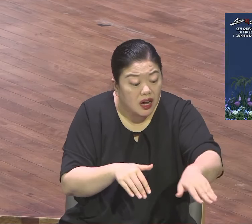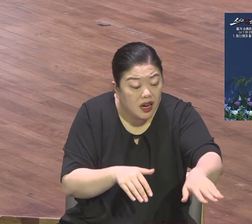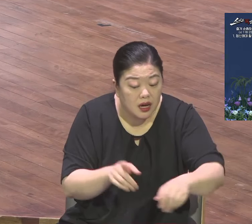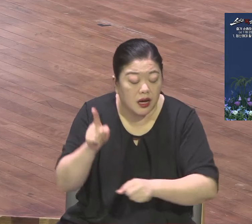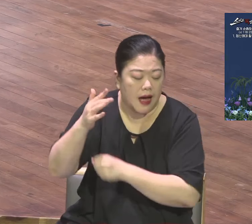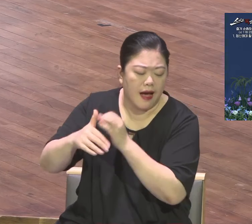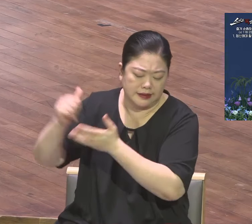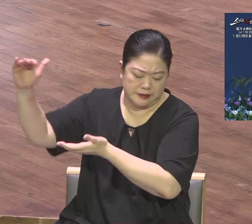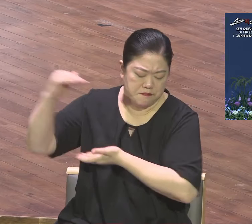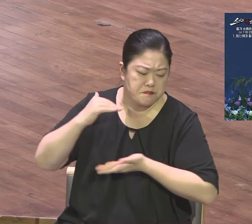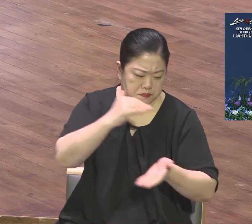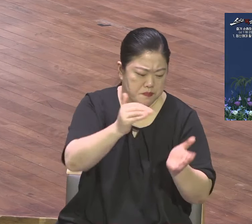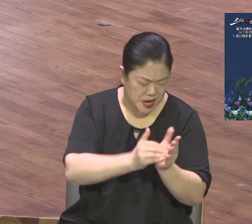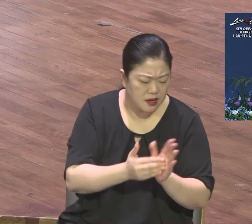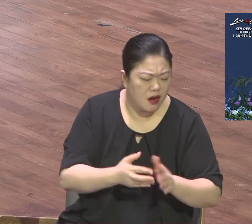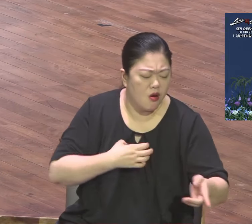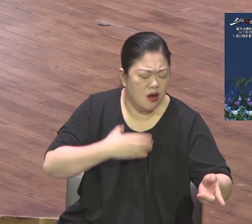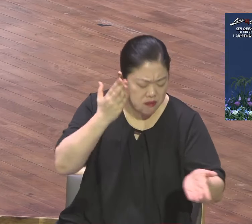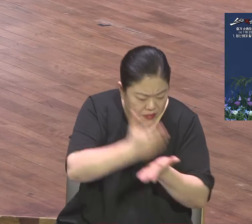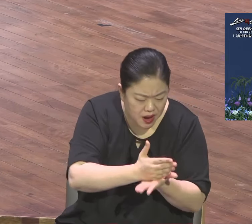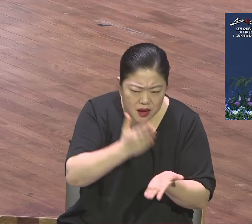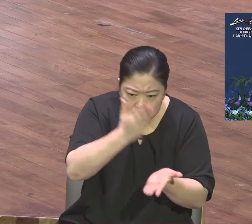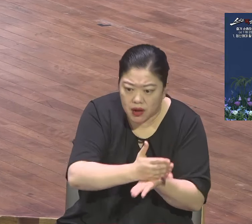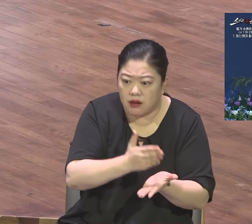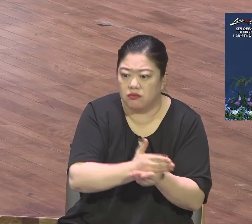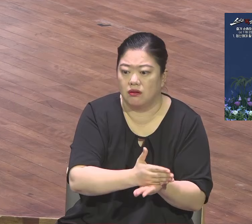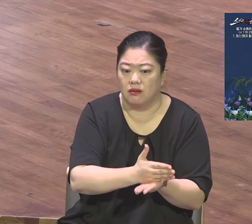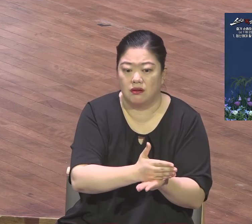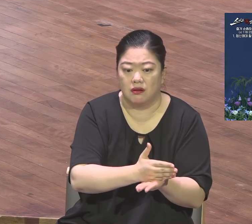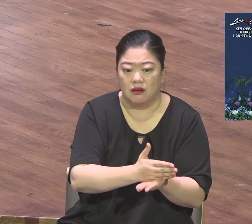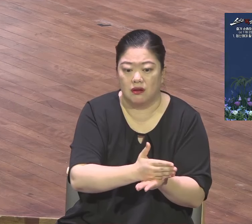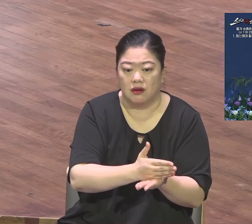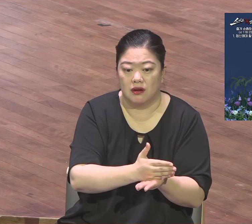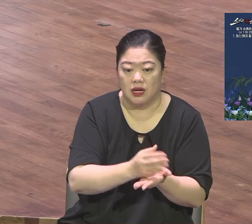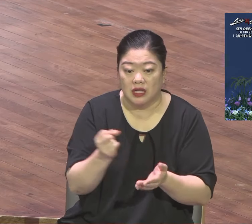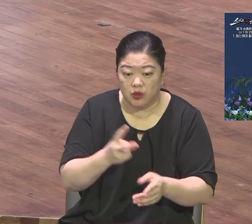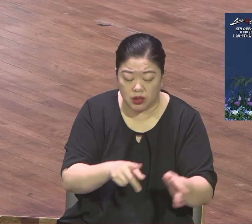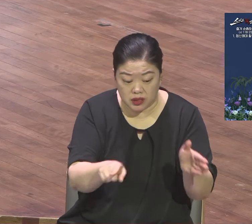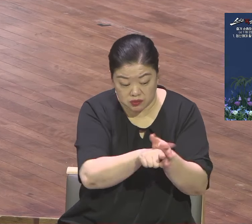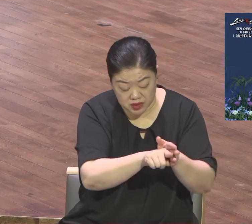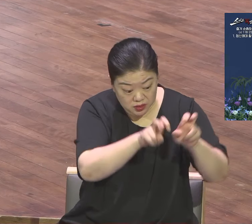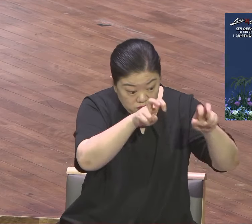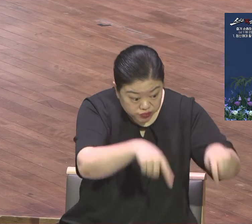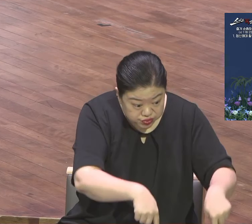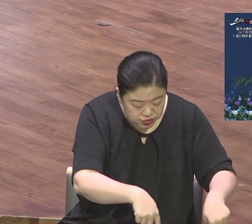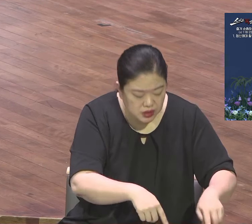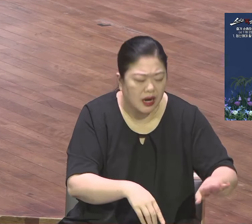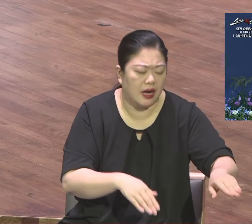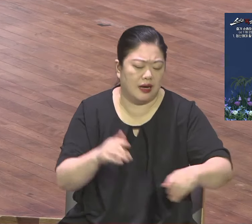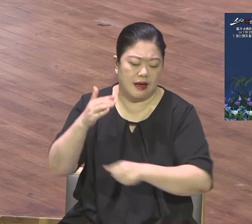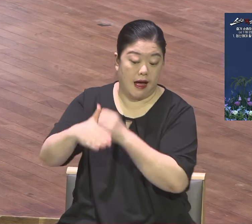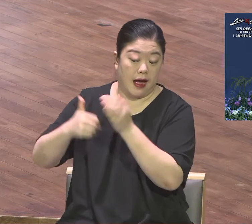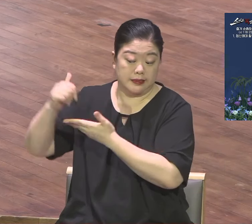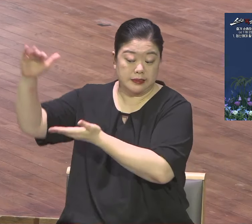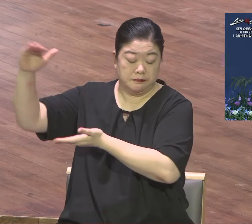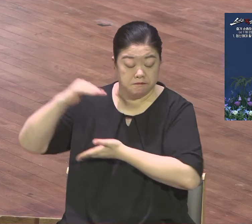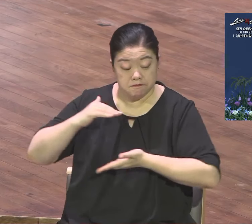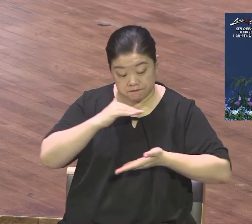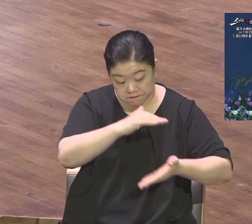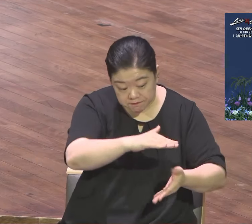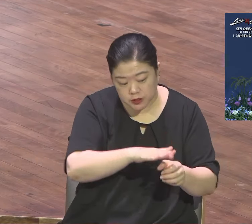안겨주고 믿음으로 사는 자에게는 격려와 축복을 해주는 이 사역이 선지자